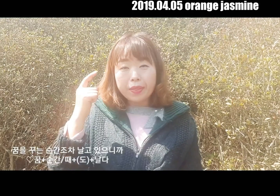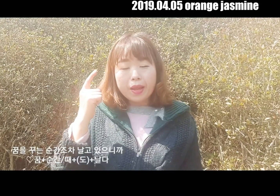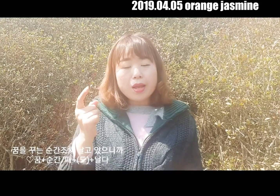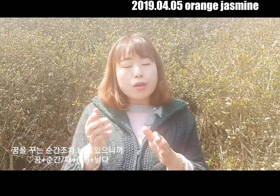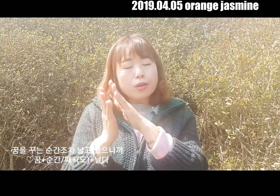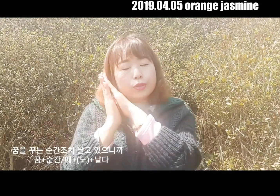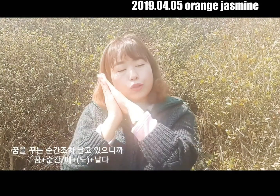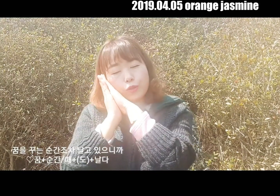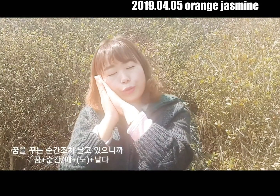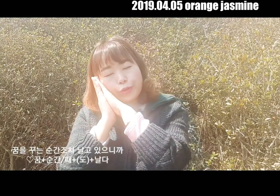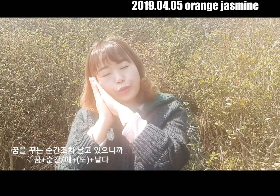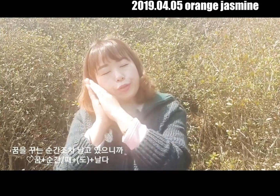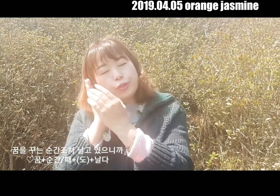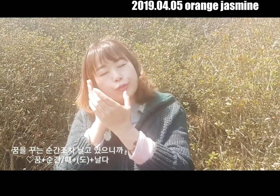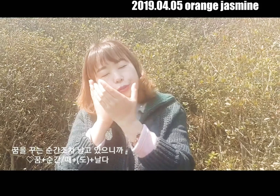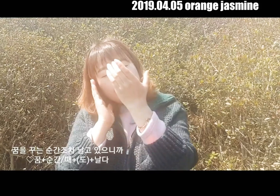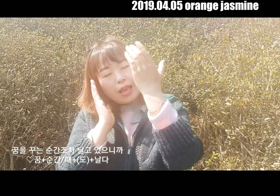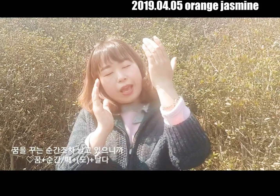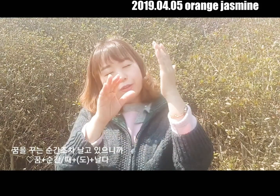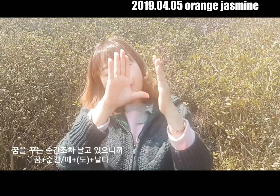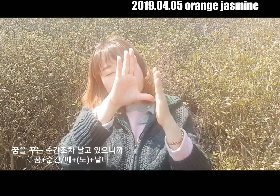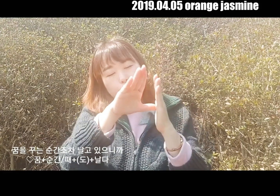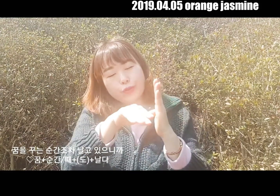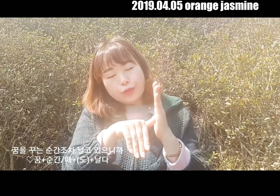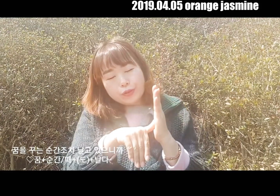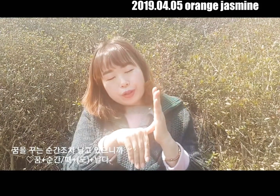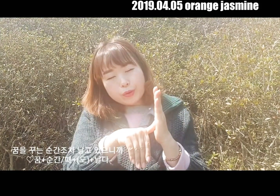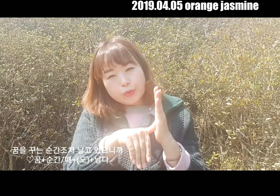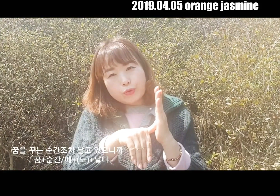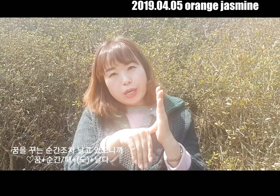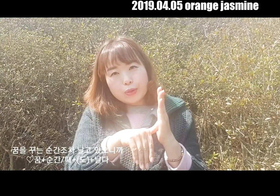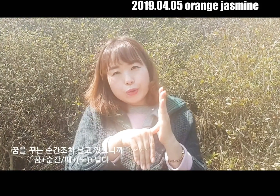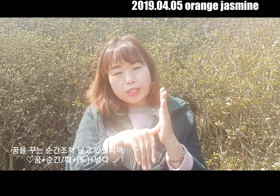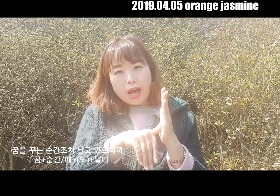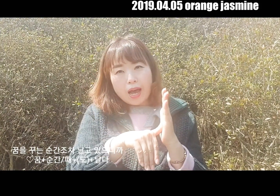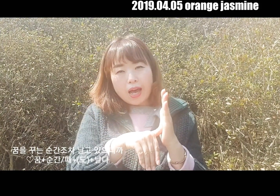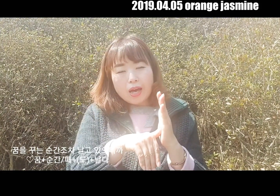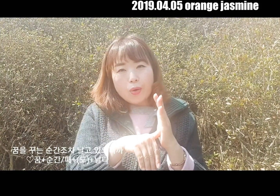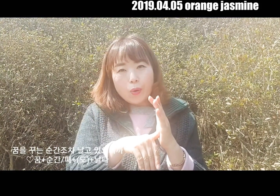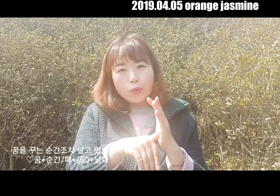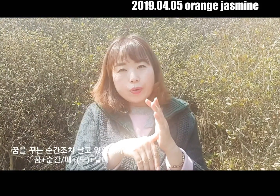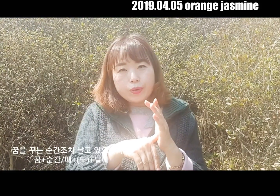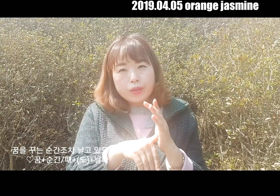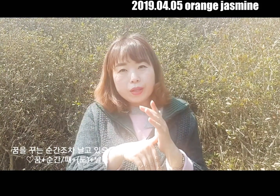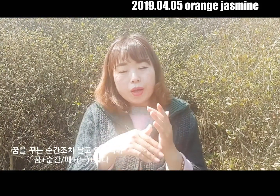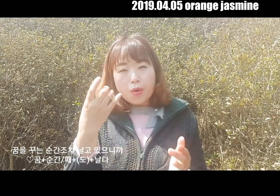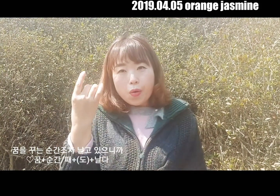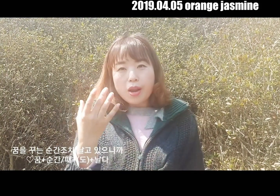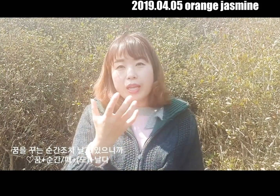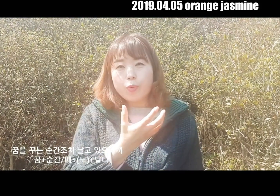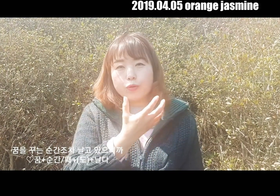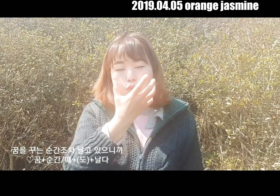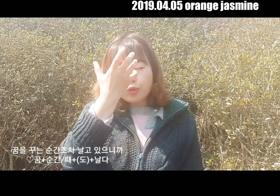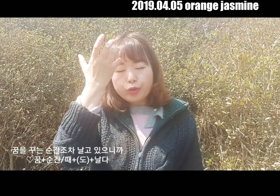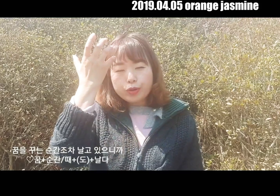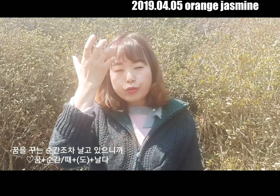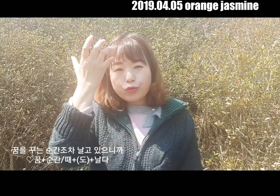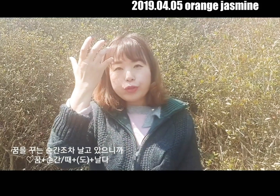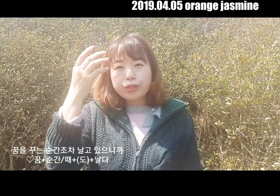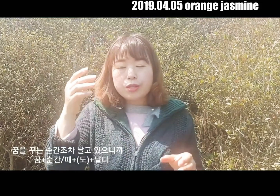왜냐면 꿈을 꿀 때, 꿈을 꾸는 순간조차, 혹은 원래는 뭐 꿈을